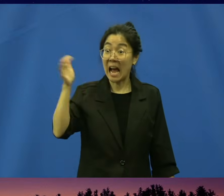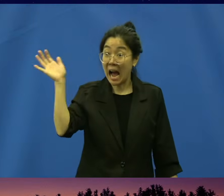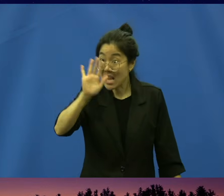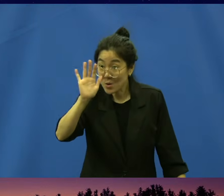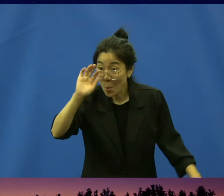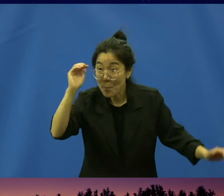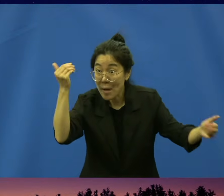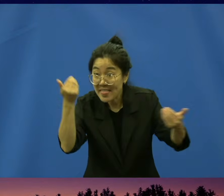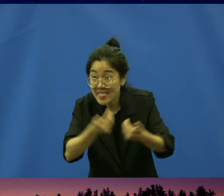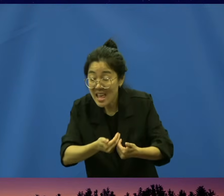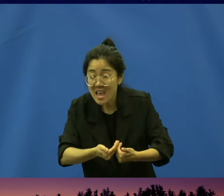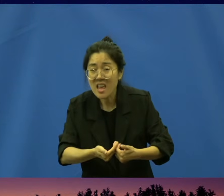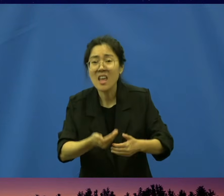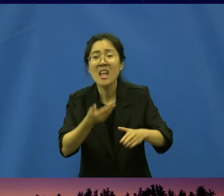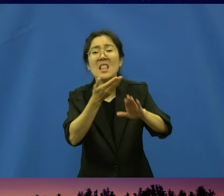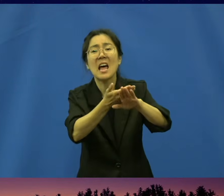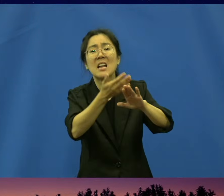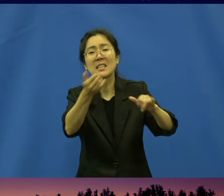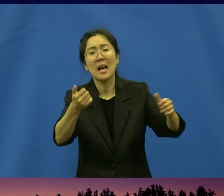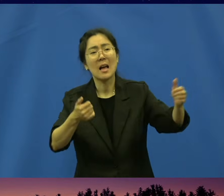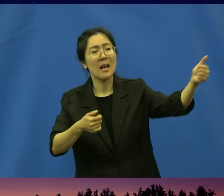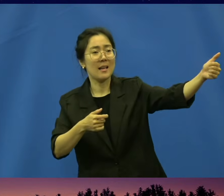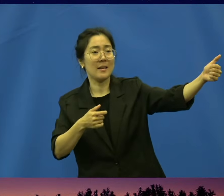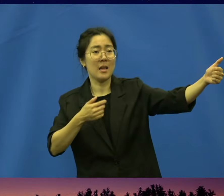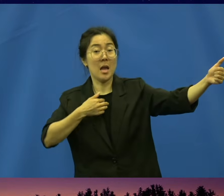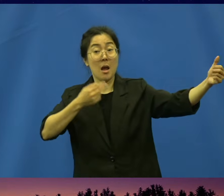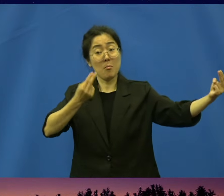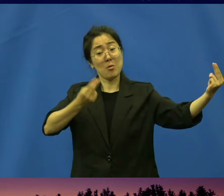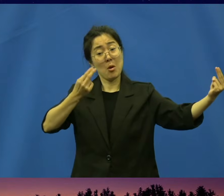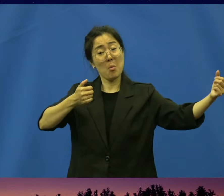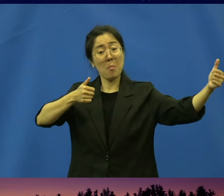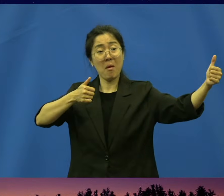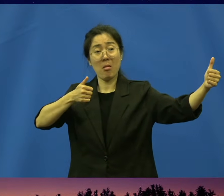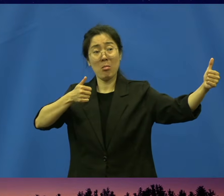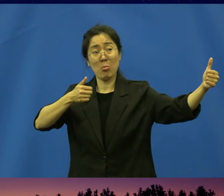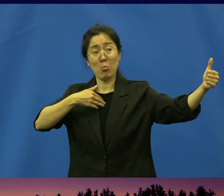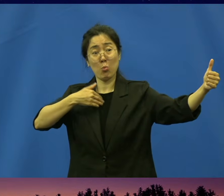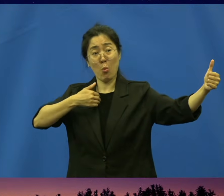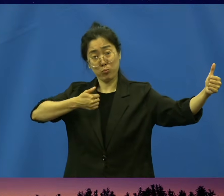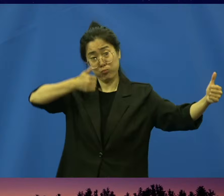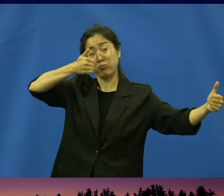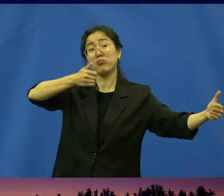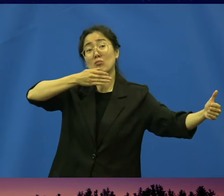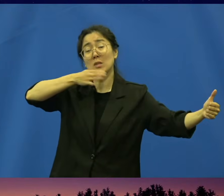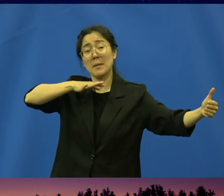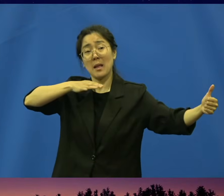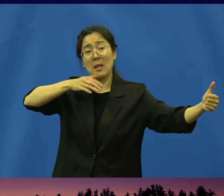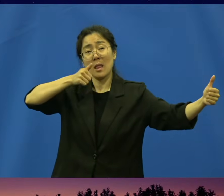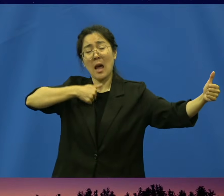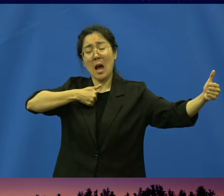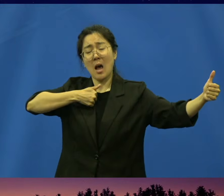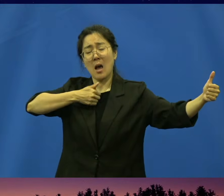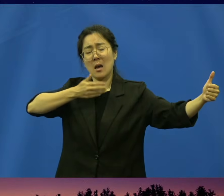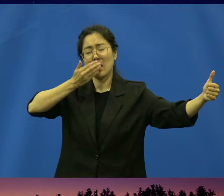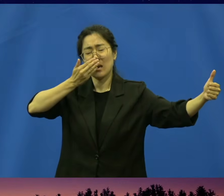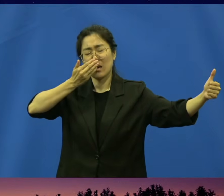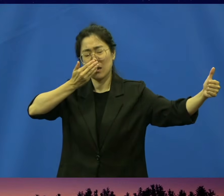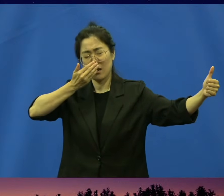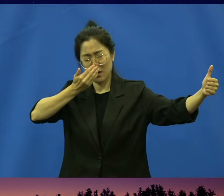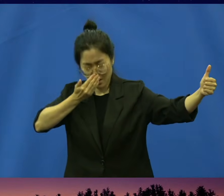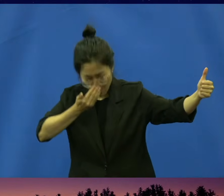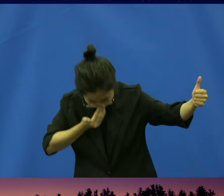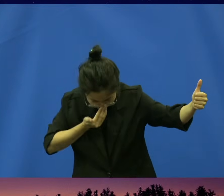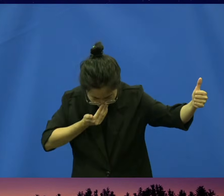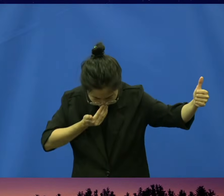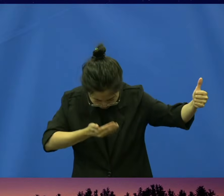그럼에도 불구하고 더 못해 보이는 형제 같은 사람도 나보다 낮게 여기라는 거예요. 이것이 성경의 가르침이에요. 어떻게 그렇게 할